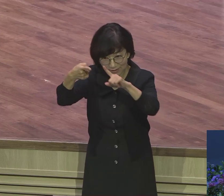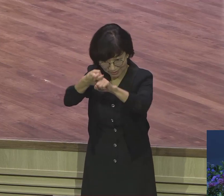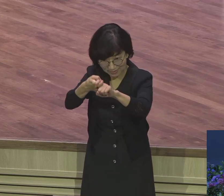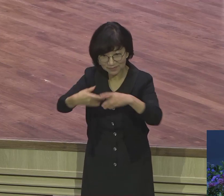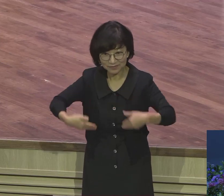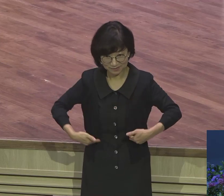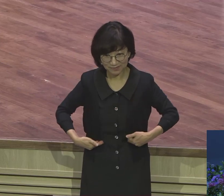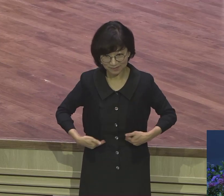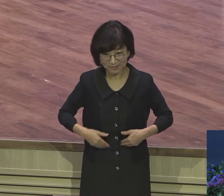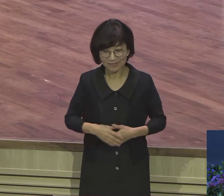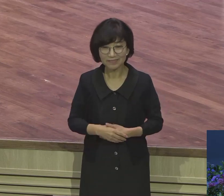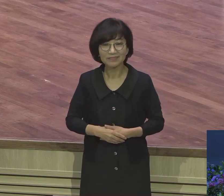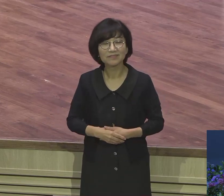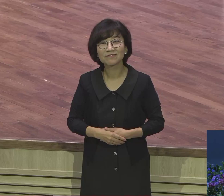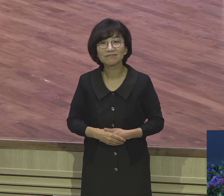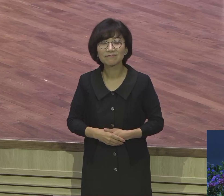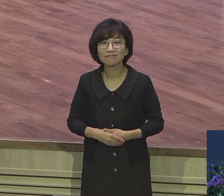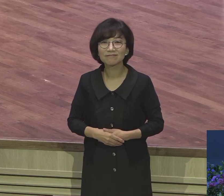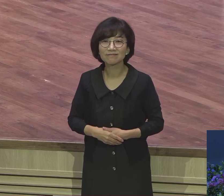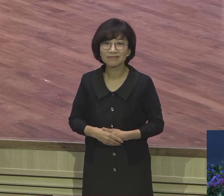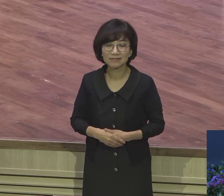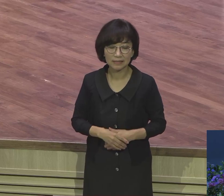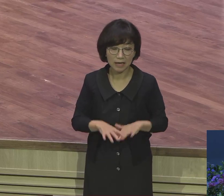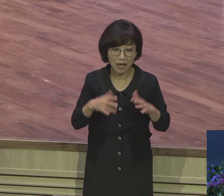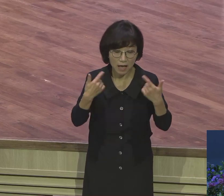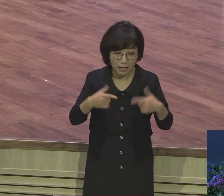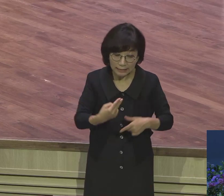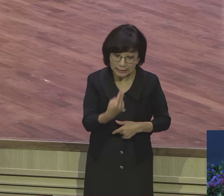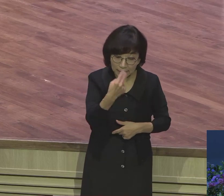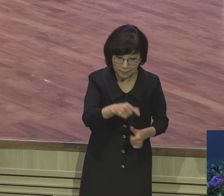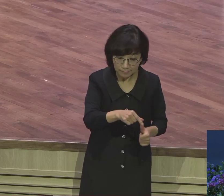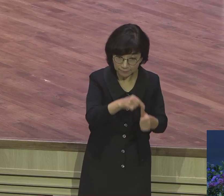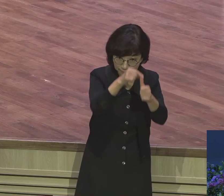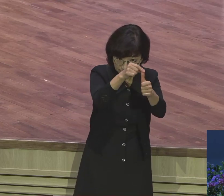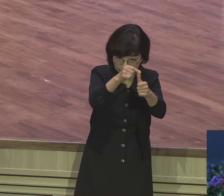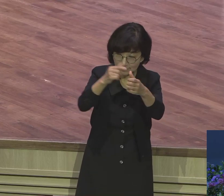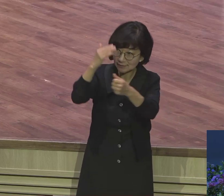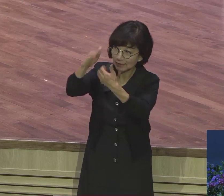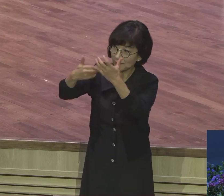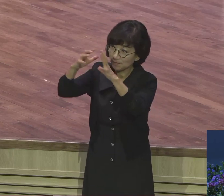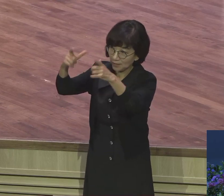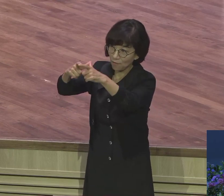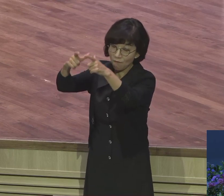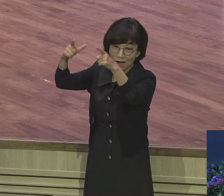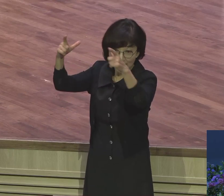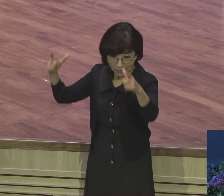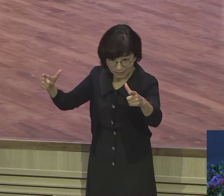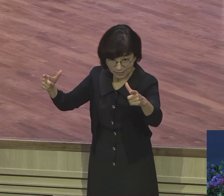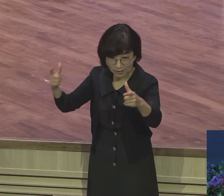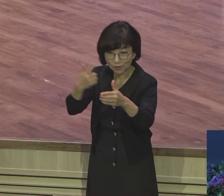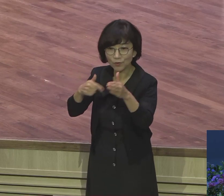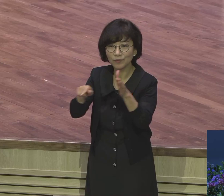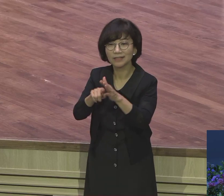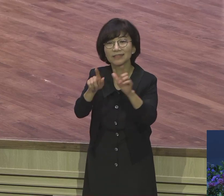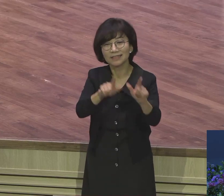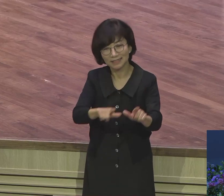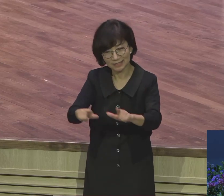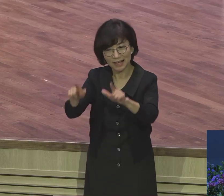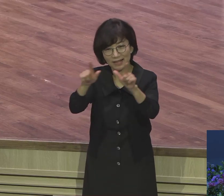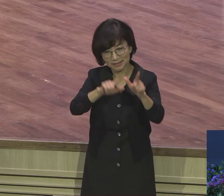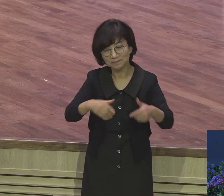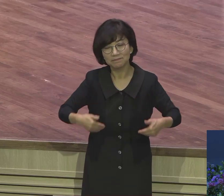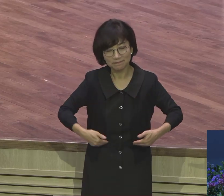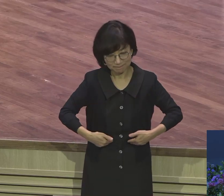우리는 어떤 상황 속에서도 생명이 살아나고 하나님 나라가 확장되는 삶을 사는 것이 하나님 뜻과 계획이다는